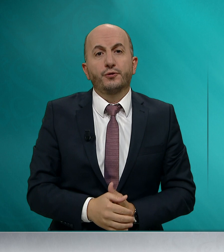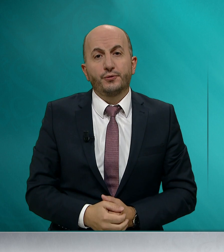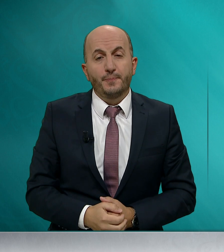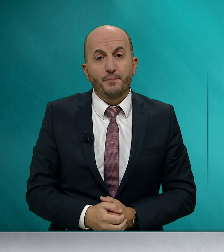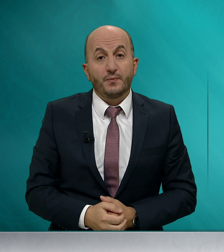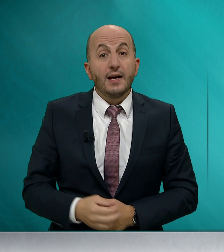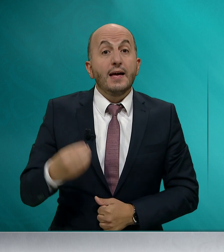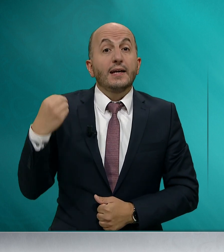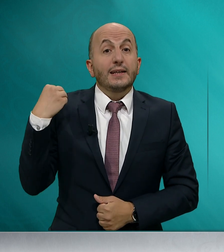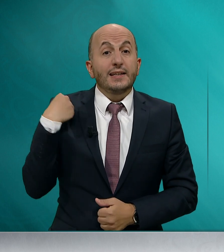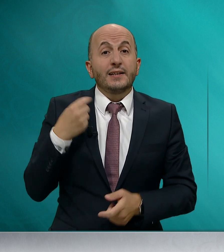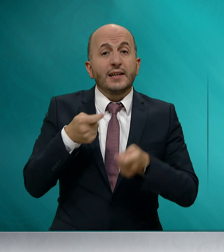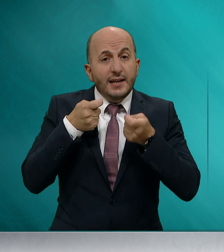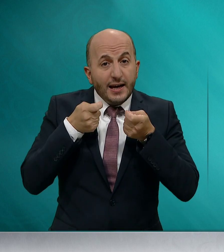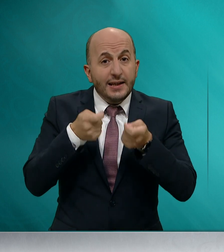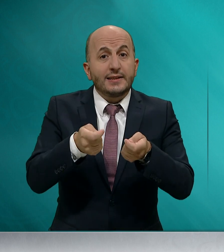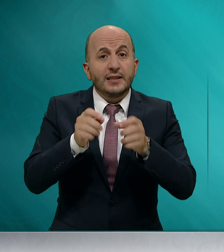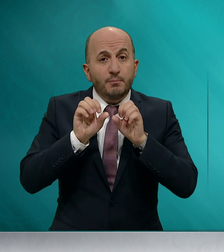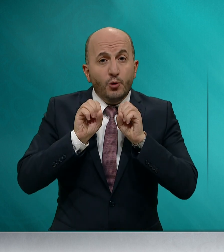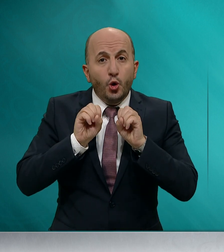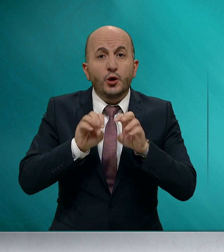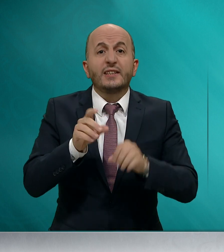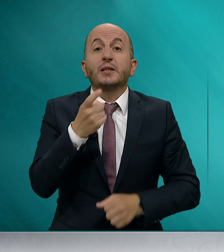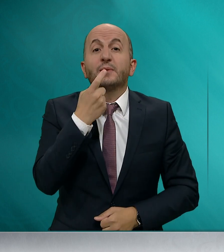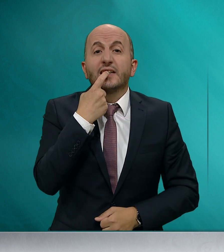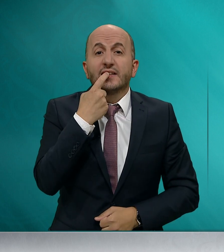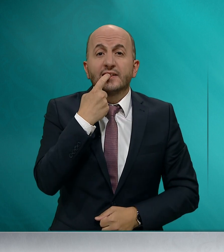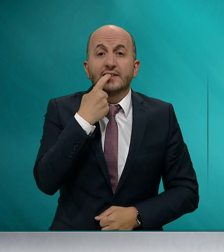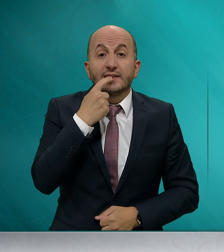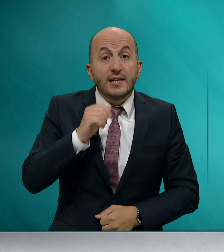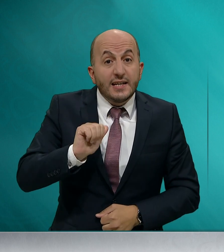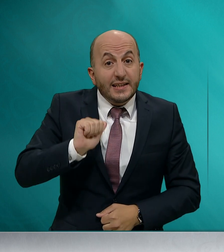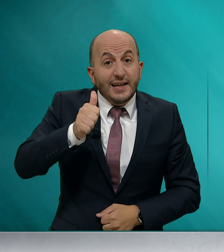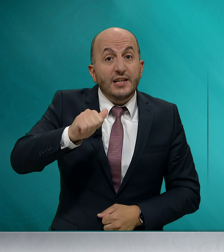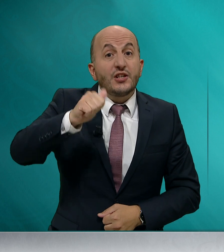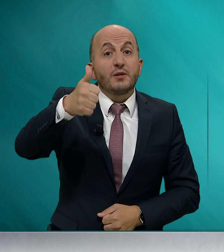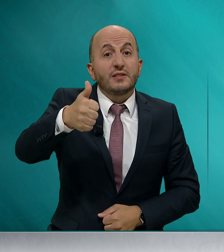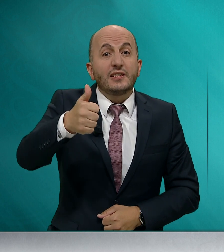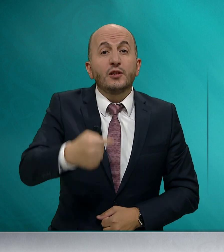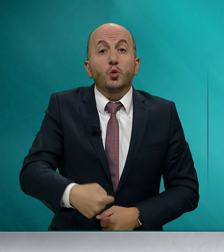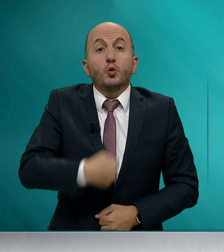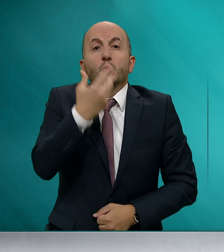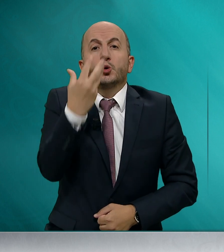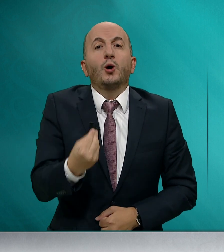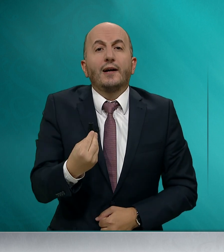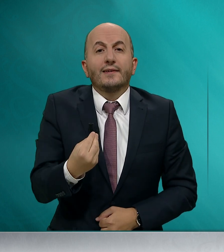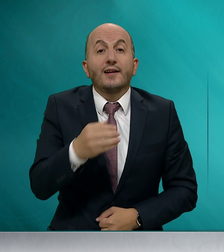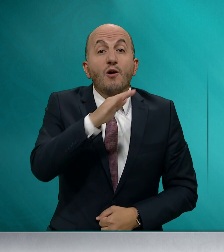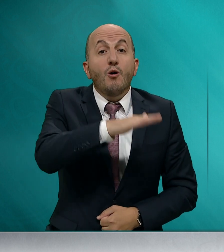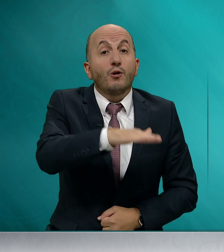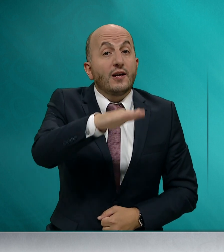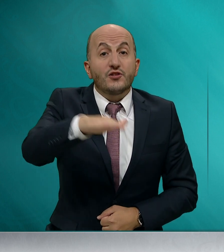başlıyor. Yeni eğitim, öğretim yılının geleceğimizin umudu